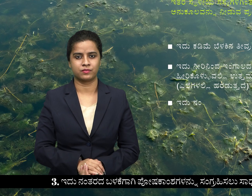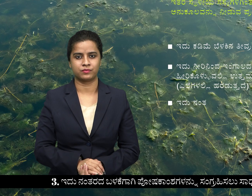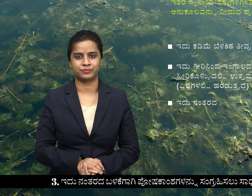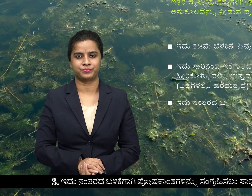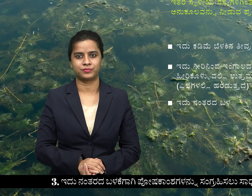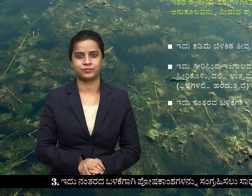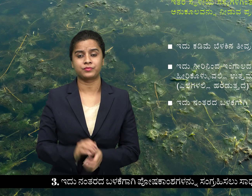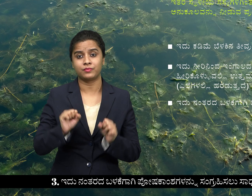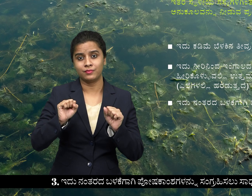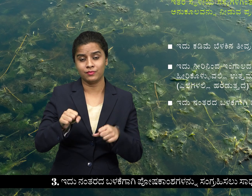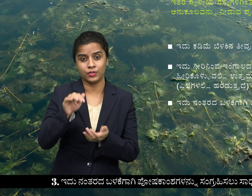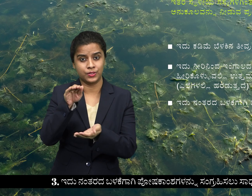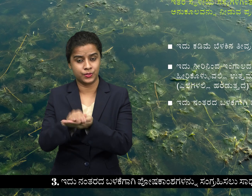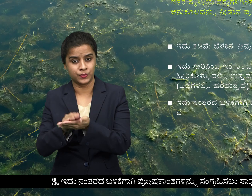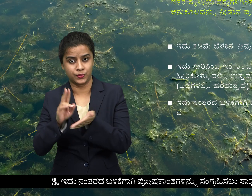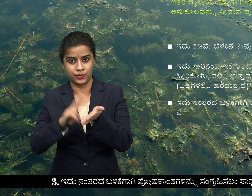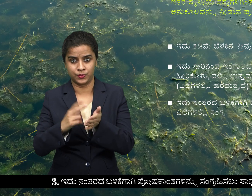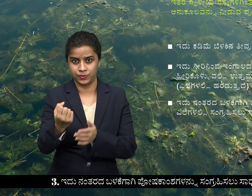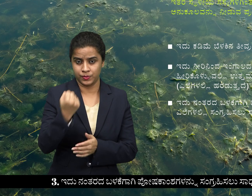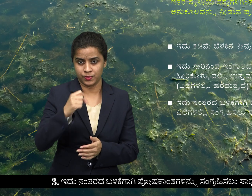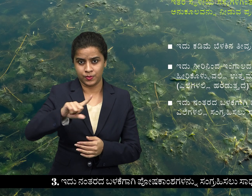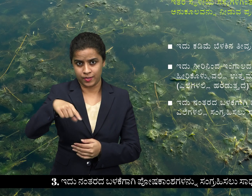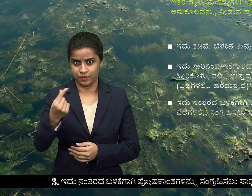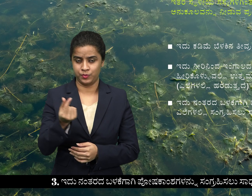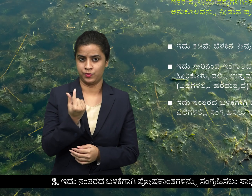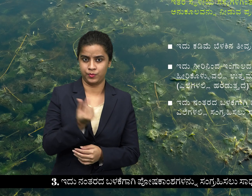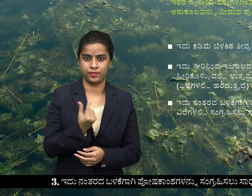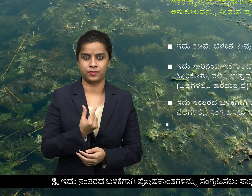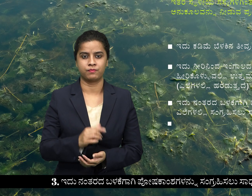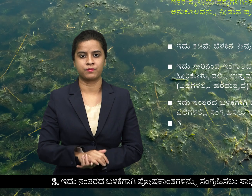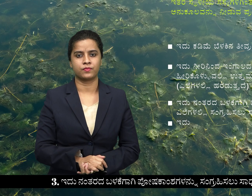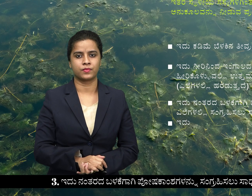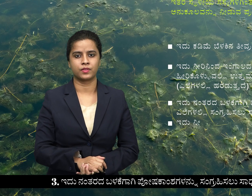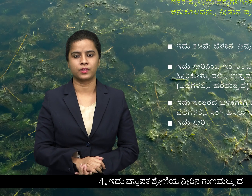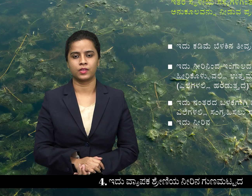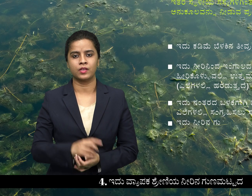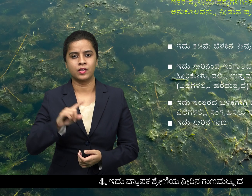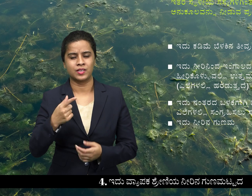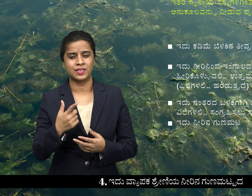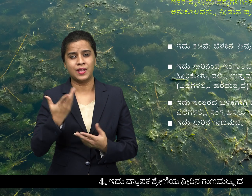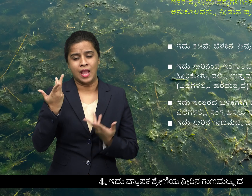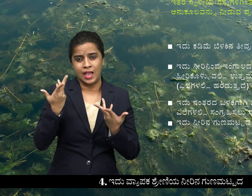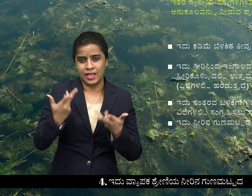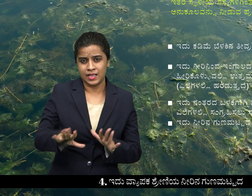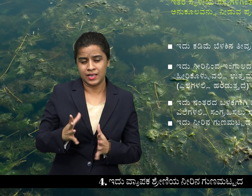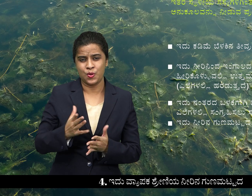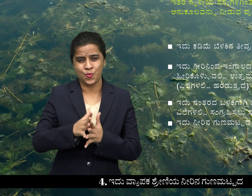3. ಇದು ನಂತರದ ಬಳಕೆಗಾಗಿ ಪೋಷಕಾಂಶಗಳನ್ನು ಸಂಗ್ರಹಿಸಲು ಸಾಧ್ಯವಾಗುತ್ತದೆ. 4. ಇದು ವ್ಯಾಪಕ ಶ್ರೇಣಿಯ